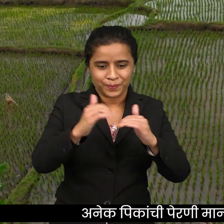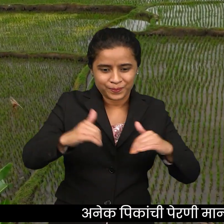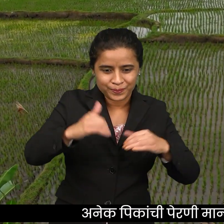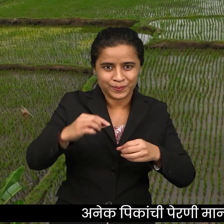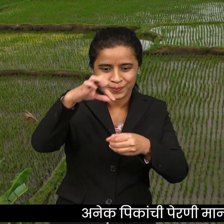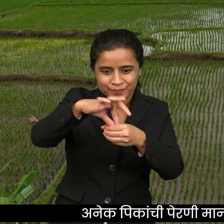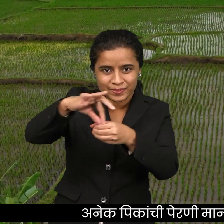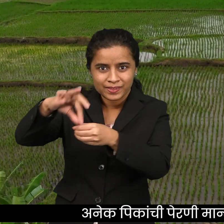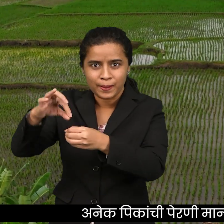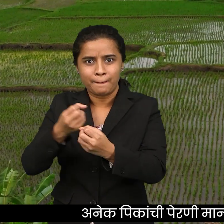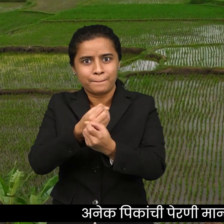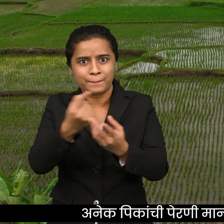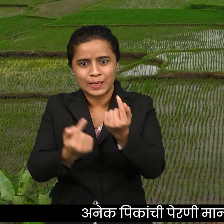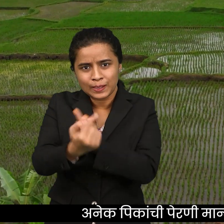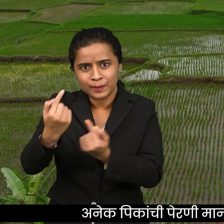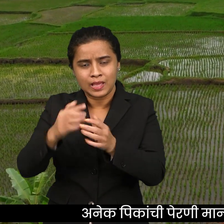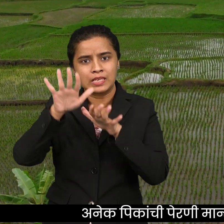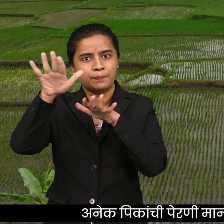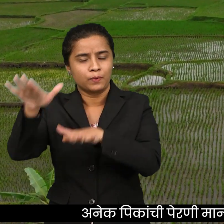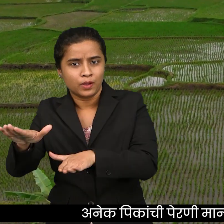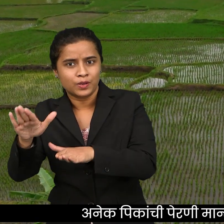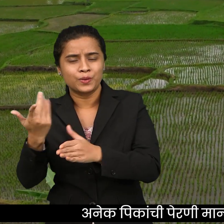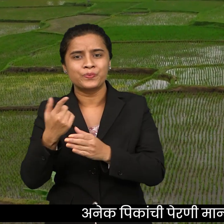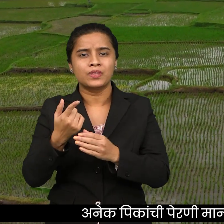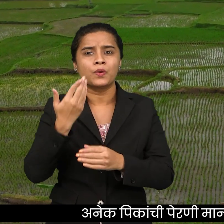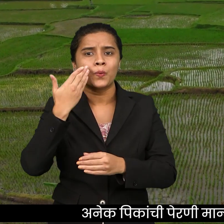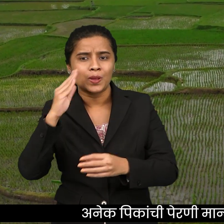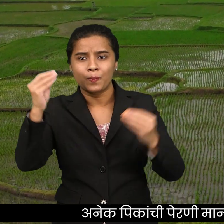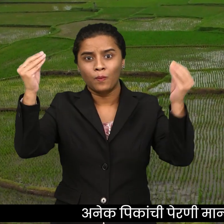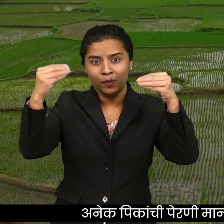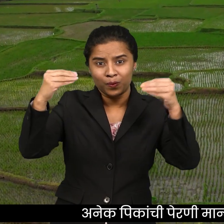अनेक पिकांची पेरणी मान्सूनच्या आगमनावर अवलंबून असते.